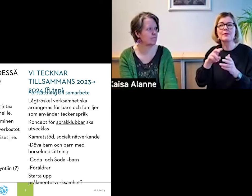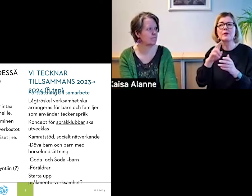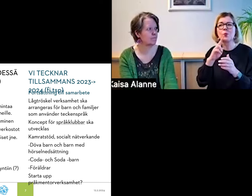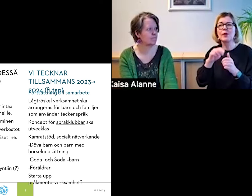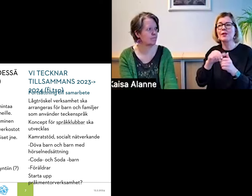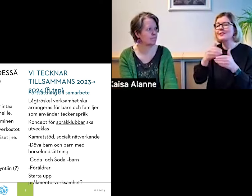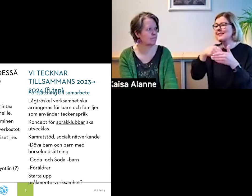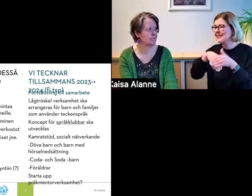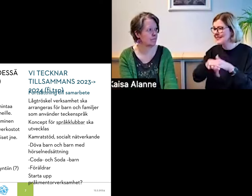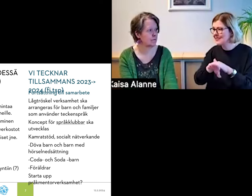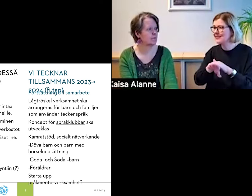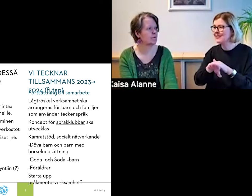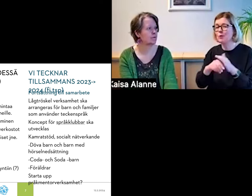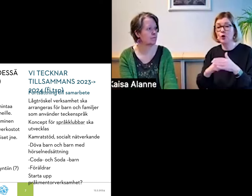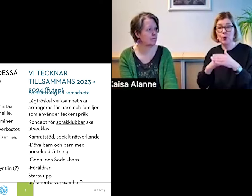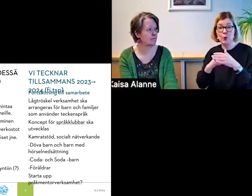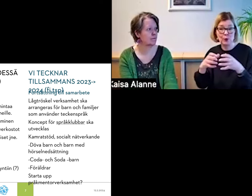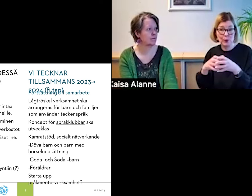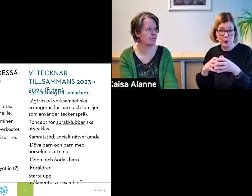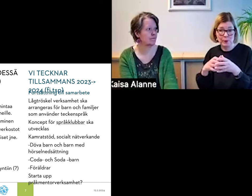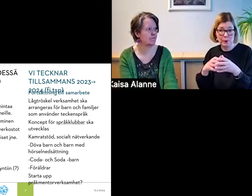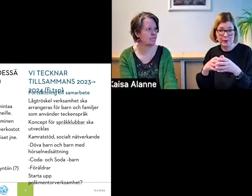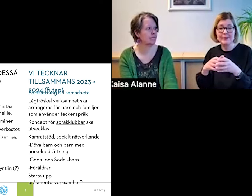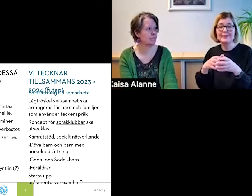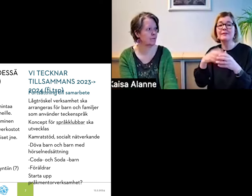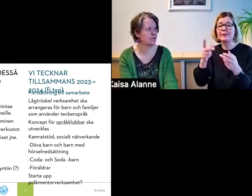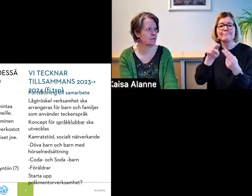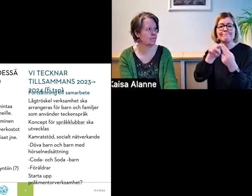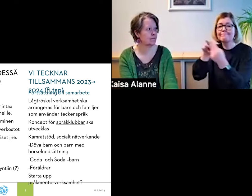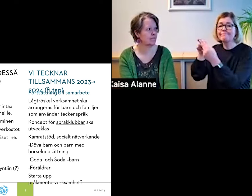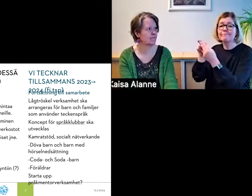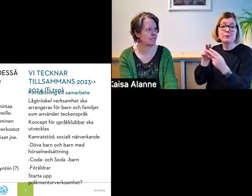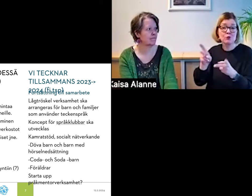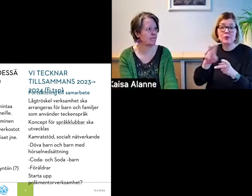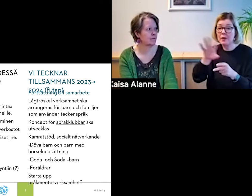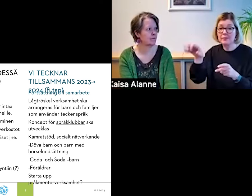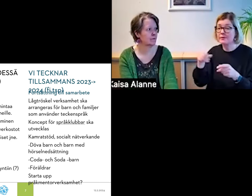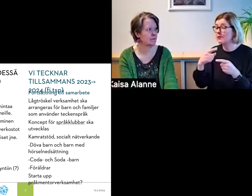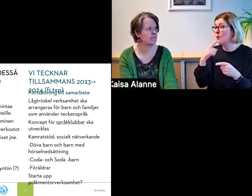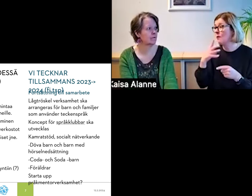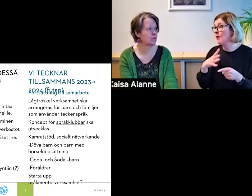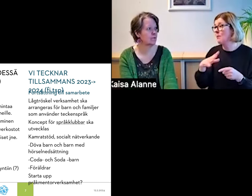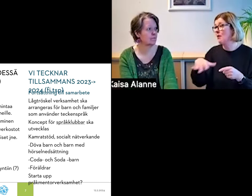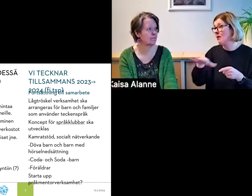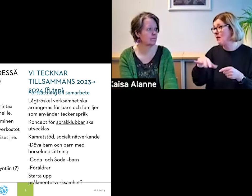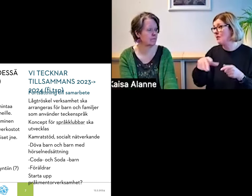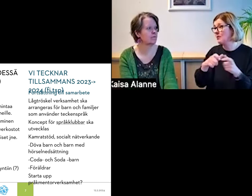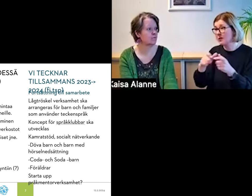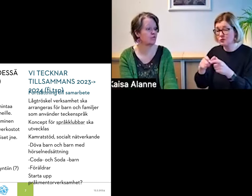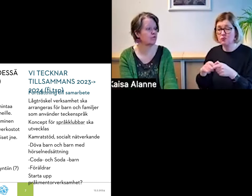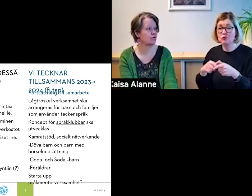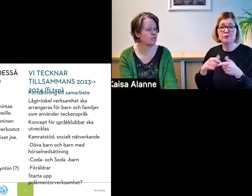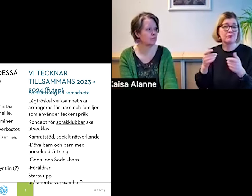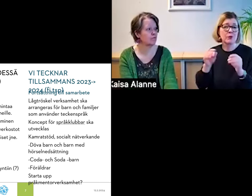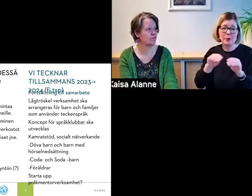monia muitakin aiheita. Ja Kuurojen liiton sisällä meillä on tukiryhmä, joka pitää yhteyttä